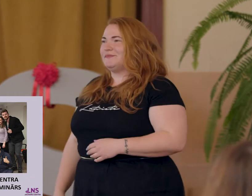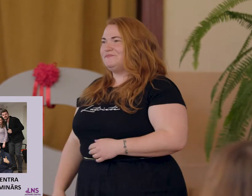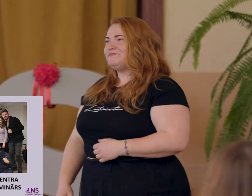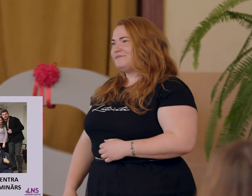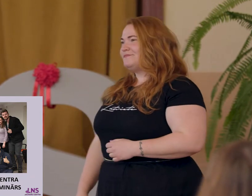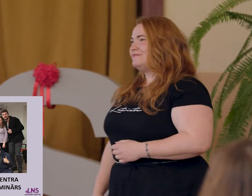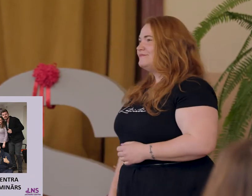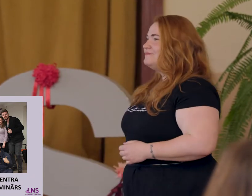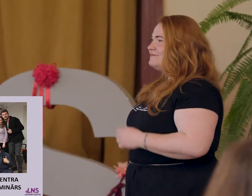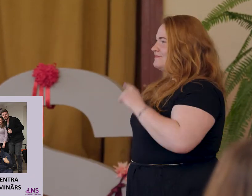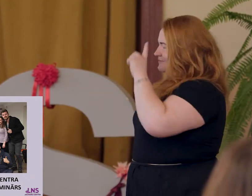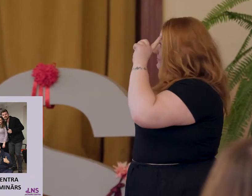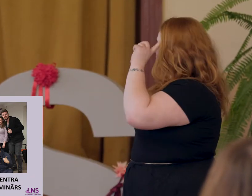sadarbība mums arī tālāk, mēs arī ejam.